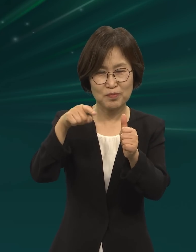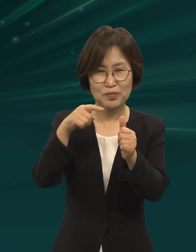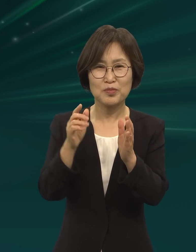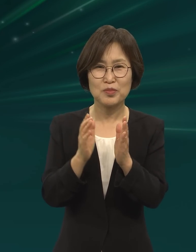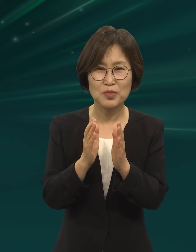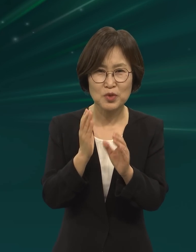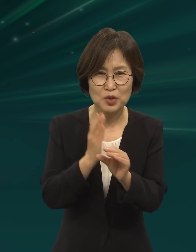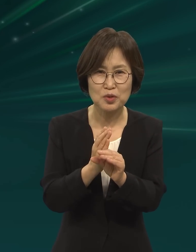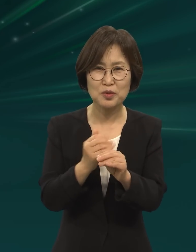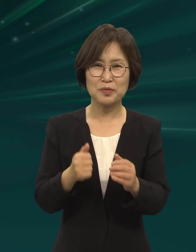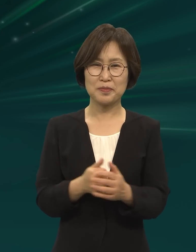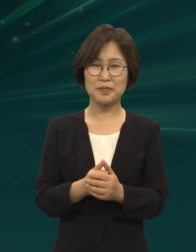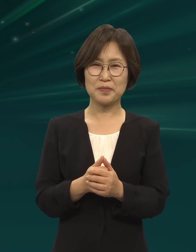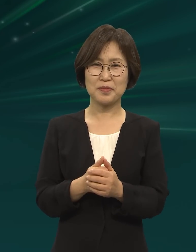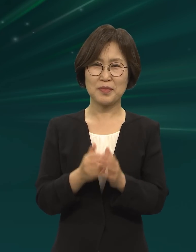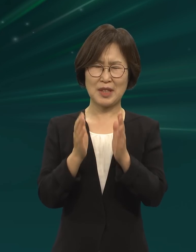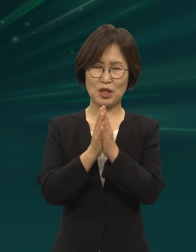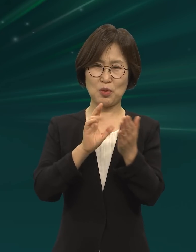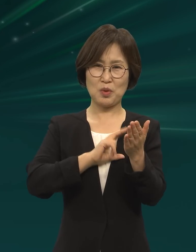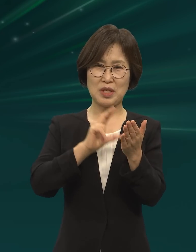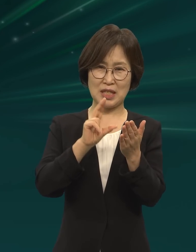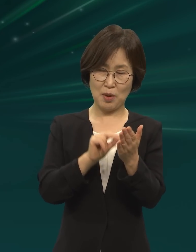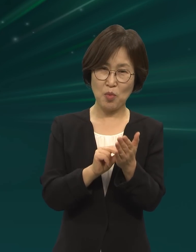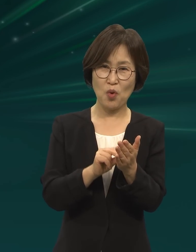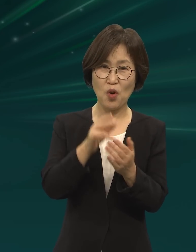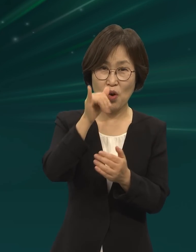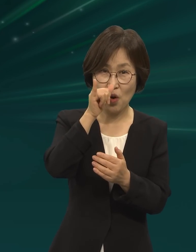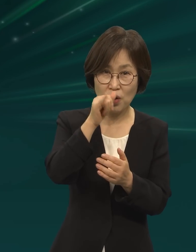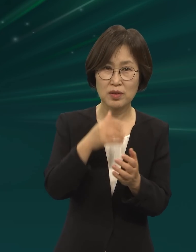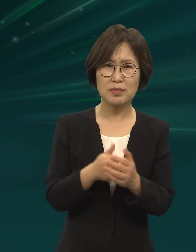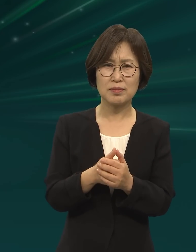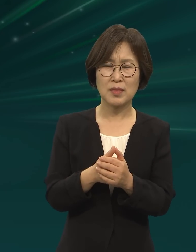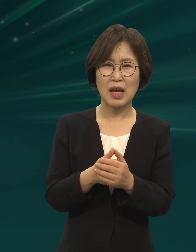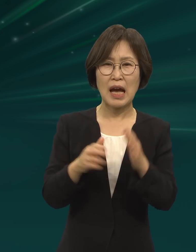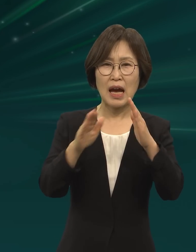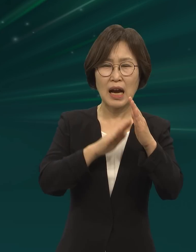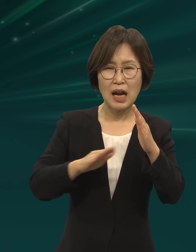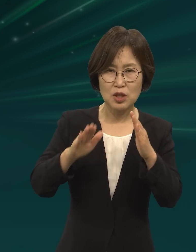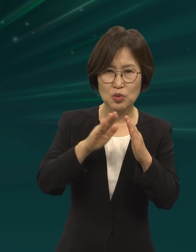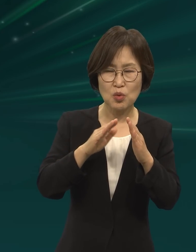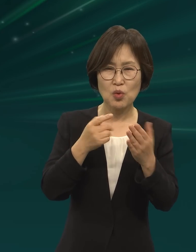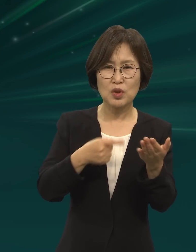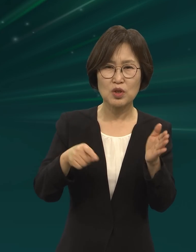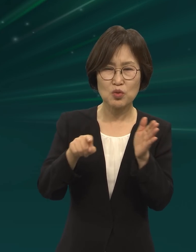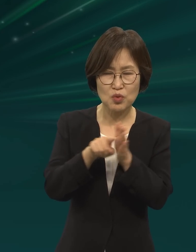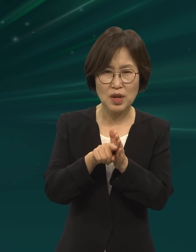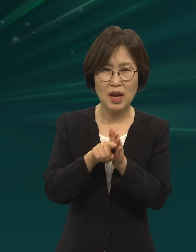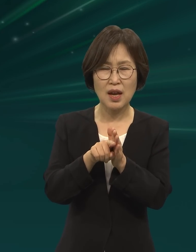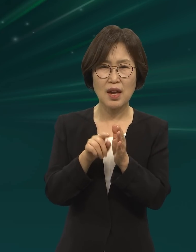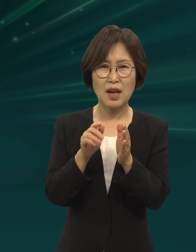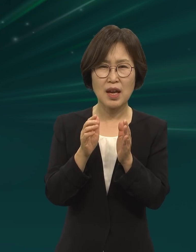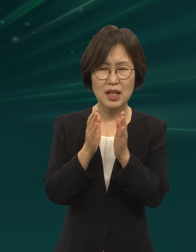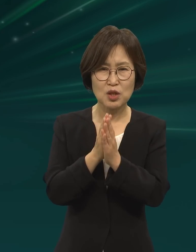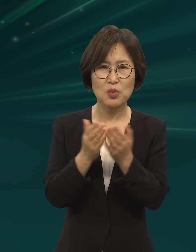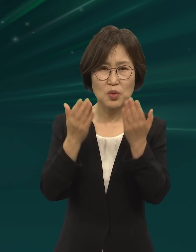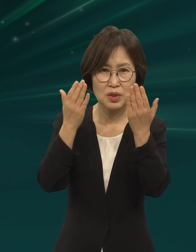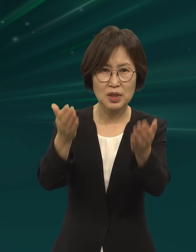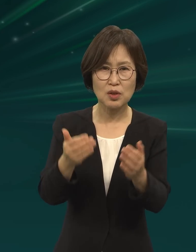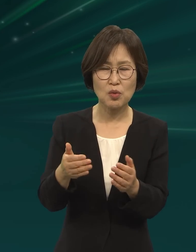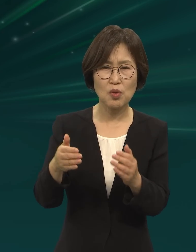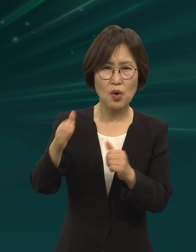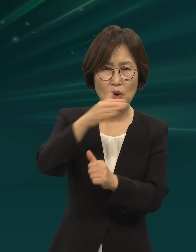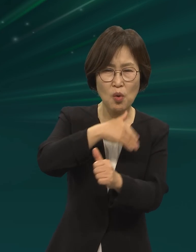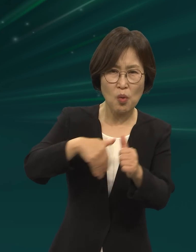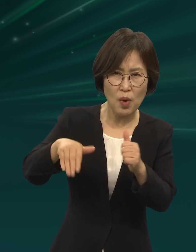제목입니다. 저 가족을 위해 기도하면 좋겠습니다. 우리 환경과 사람에게 흔들리지 않고